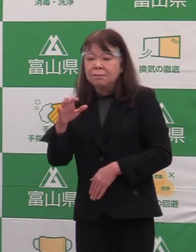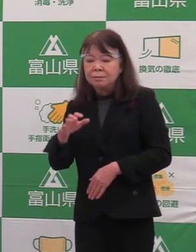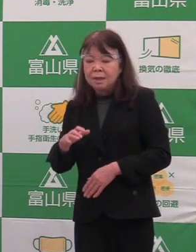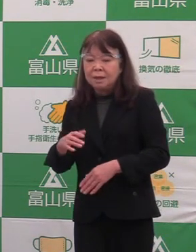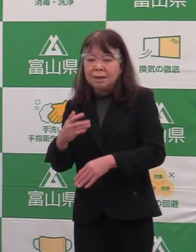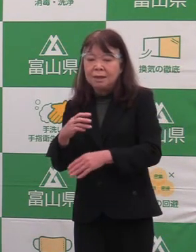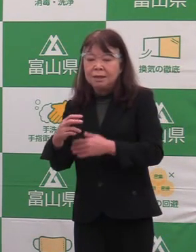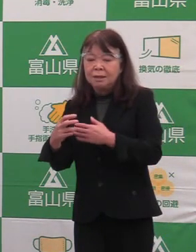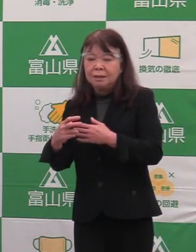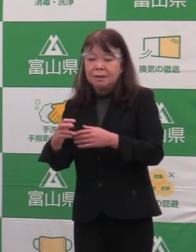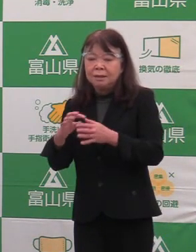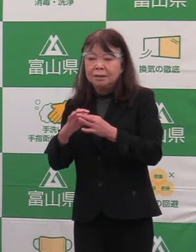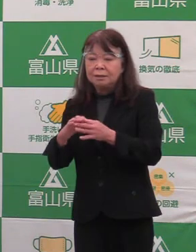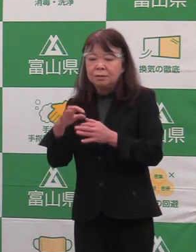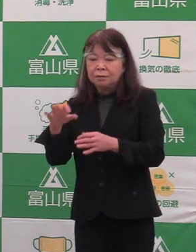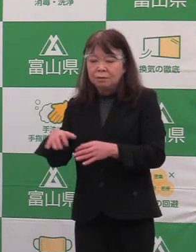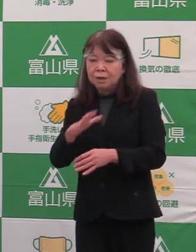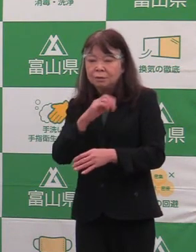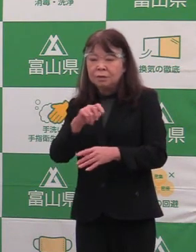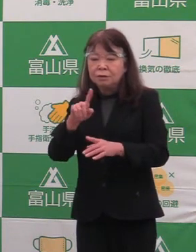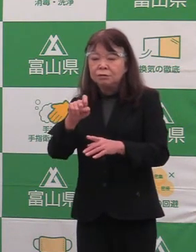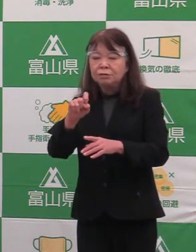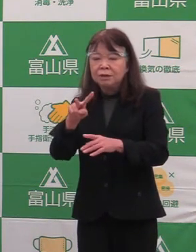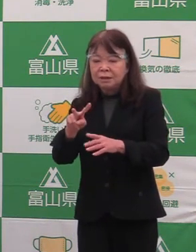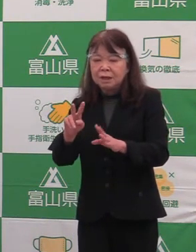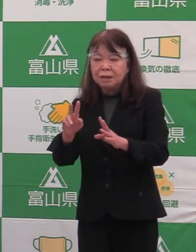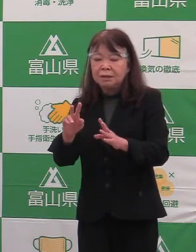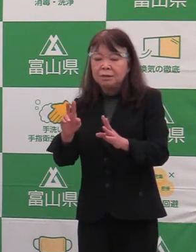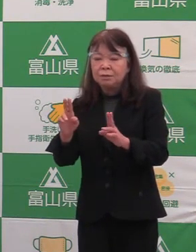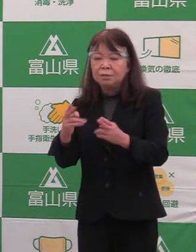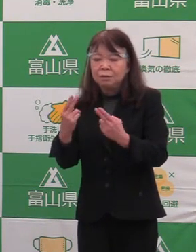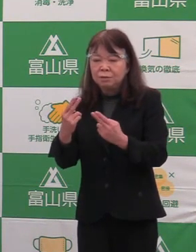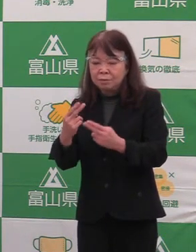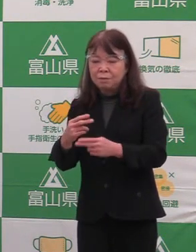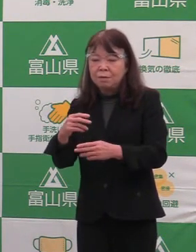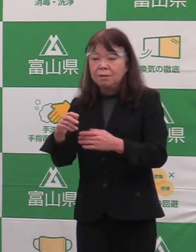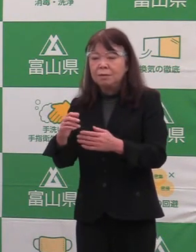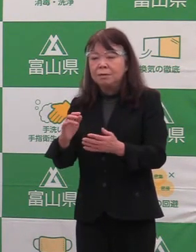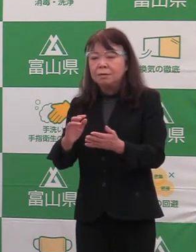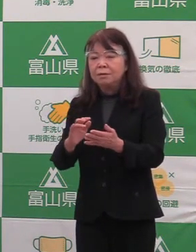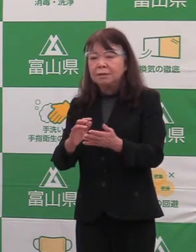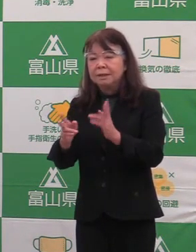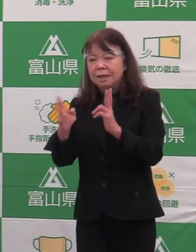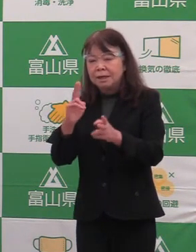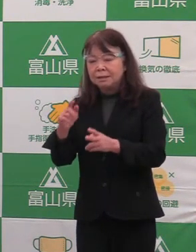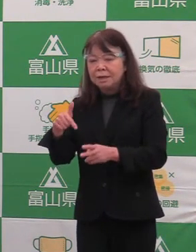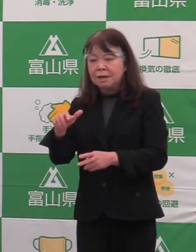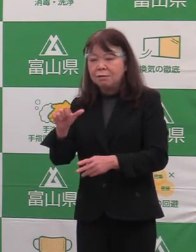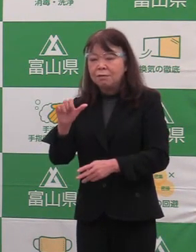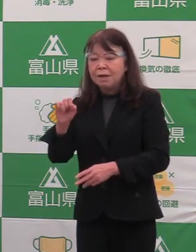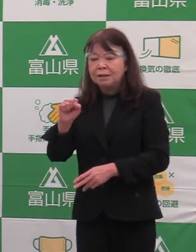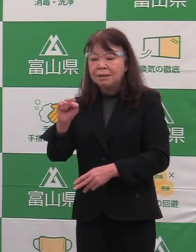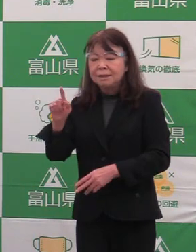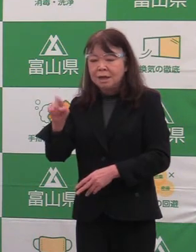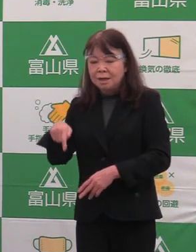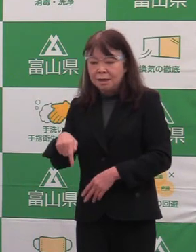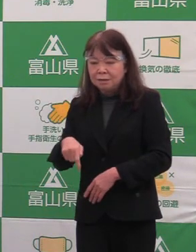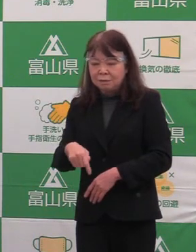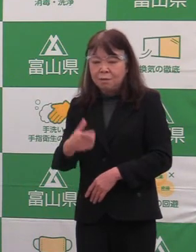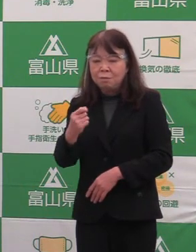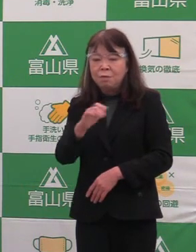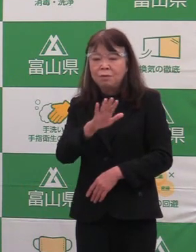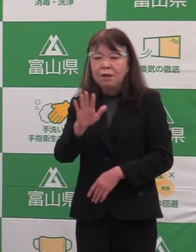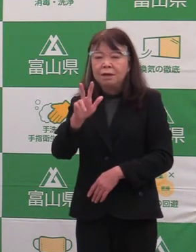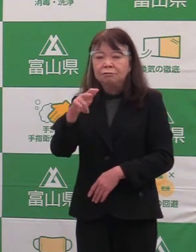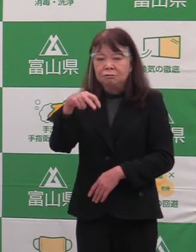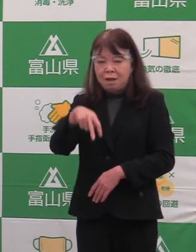わゆる12歳以上用のファイザーとモデルナも混在します。そこにまた小児用は